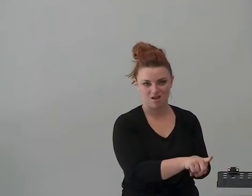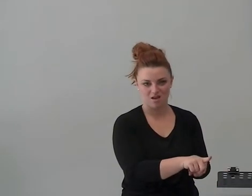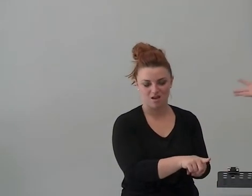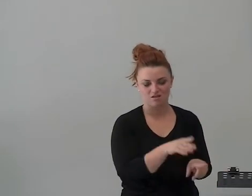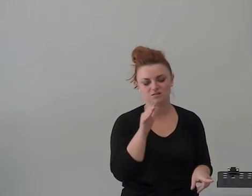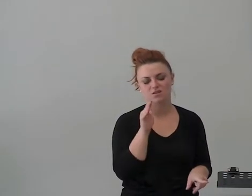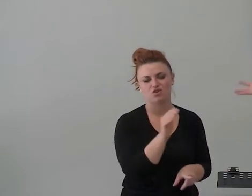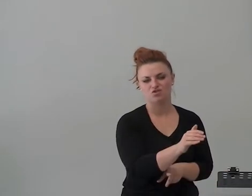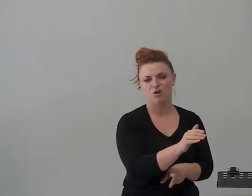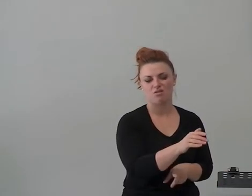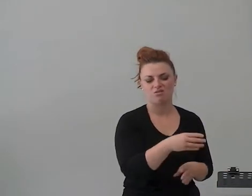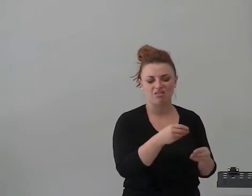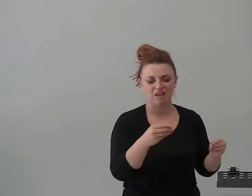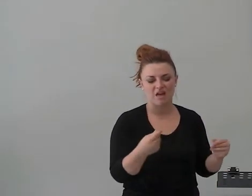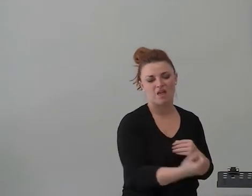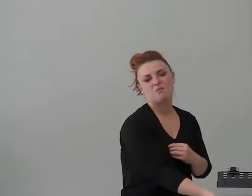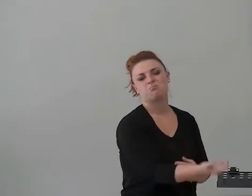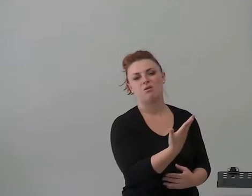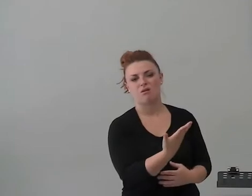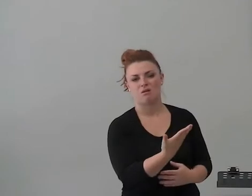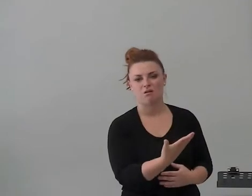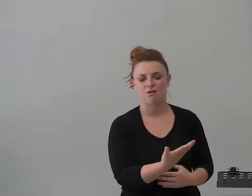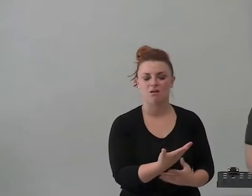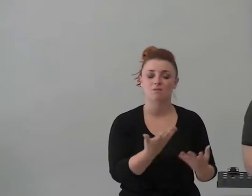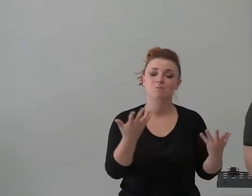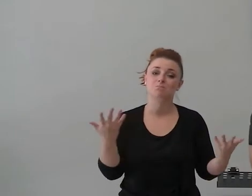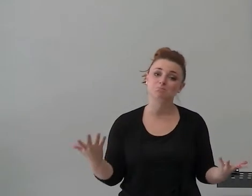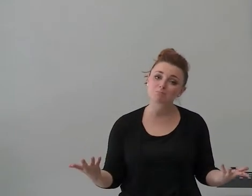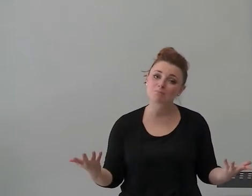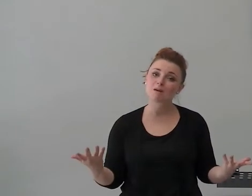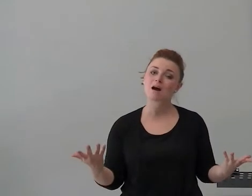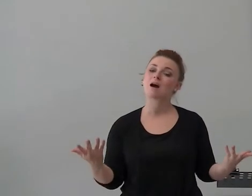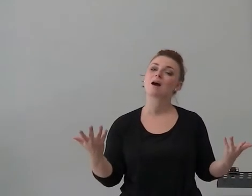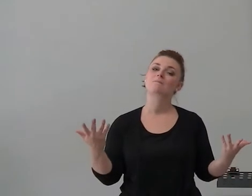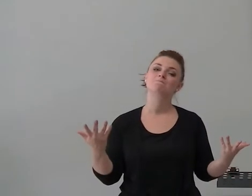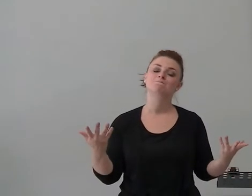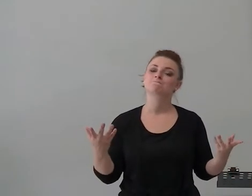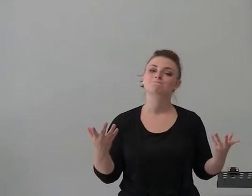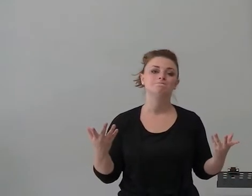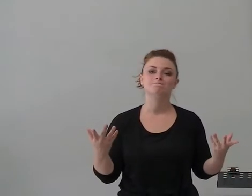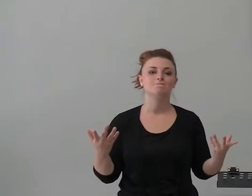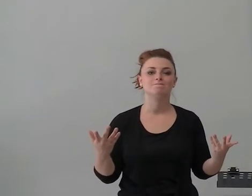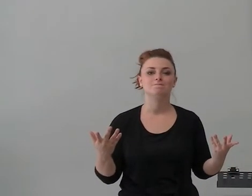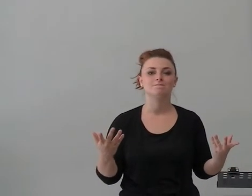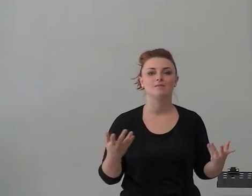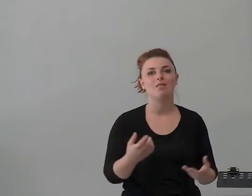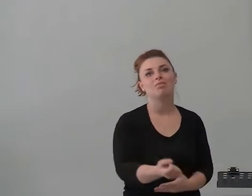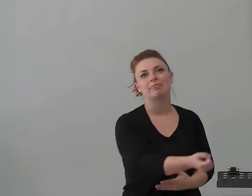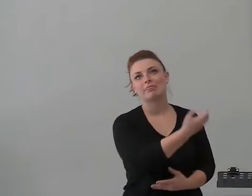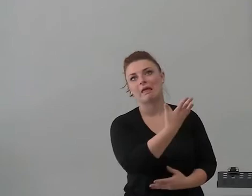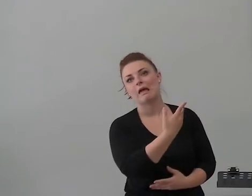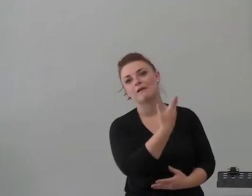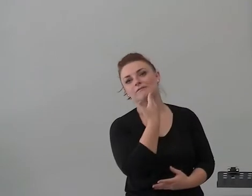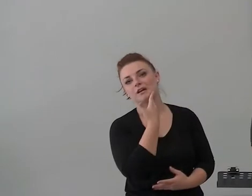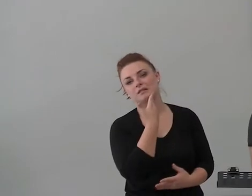Ogni giorno. La questione non è se prenderò in faccia un po' di terra oggi. Prenderò